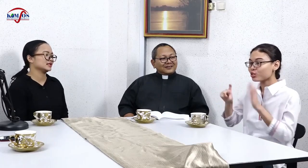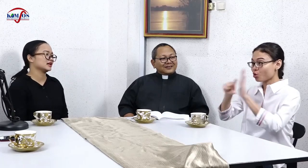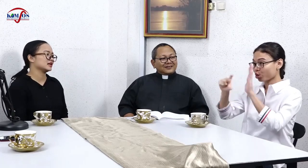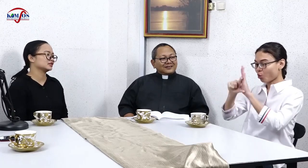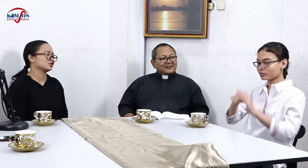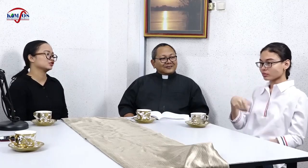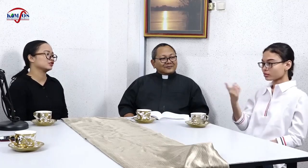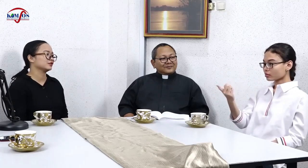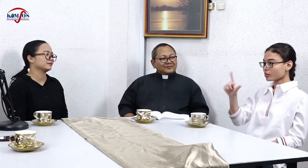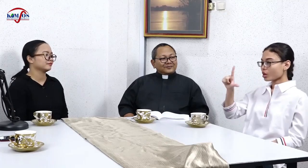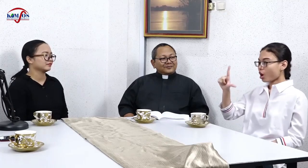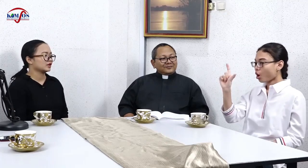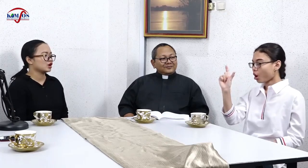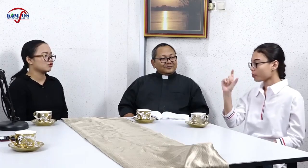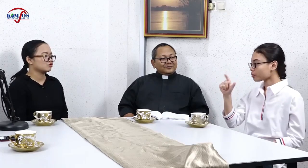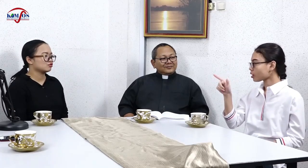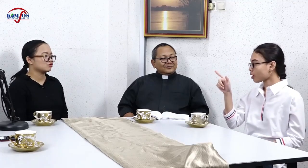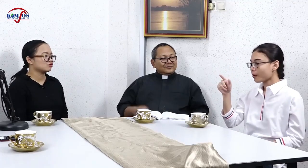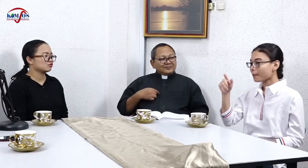Pakai syarat contoh